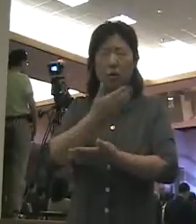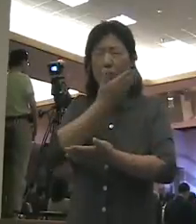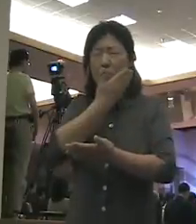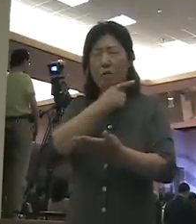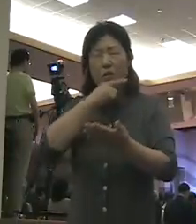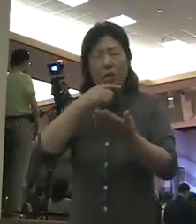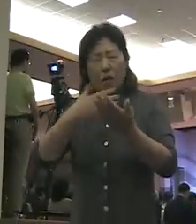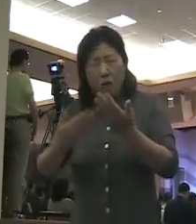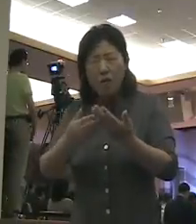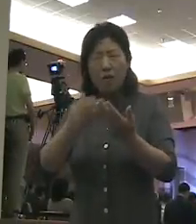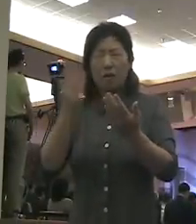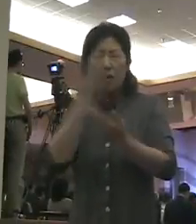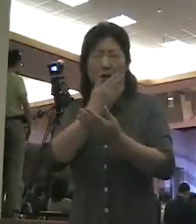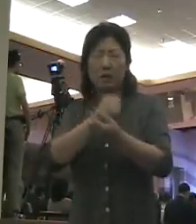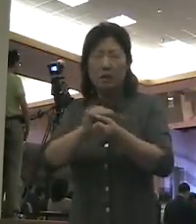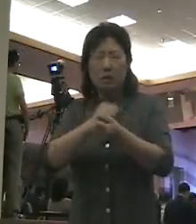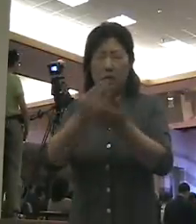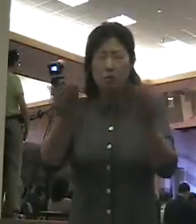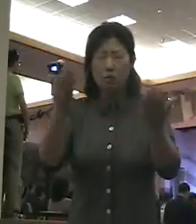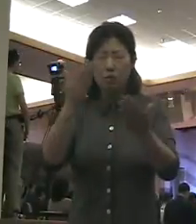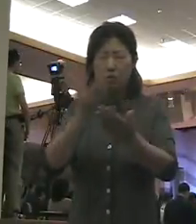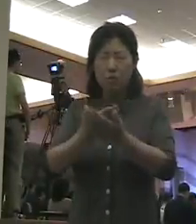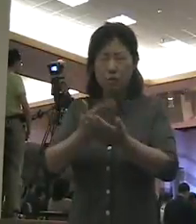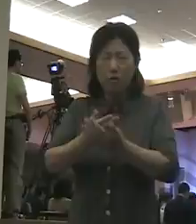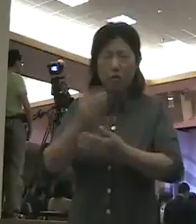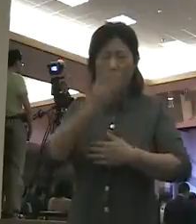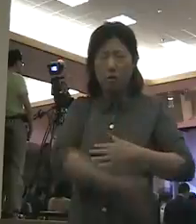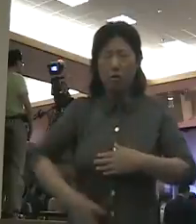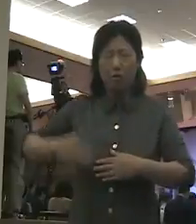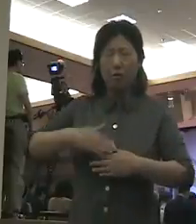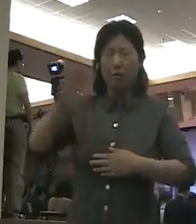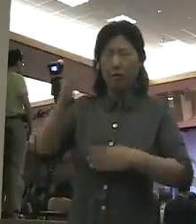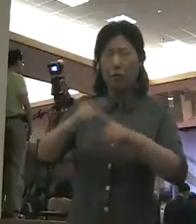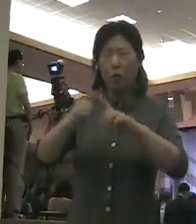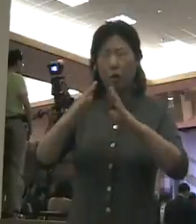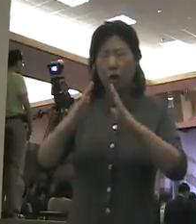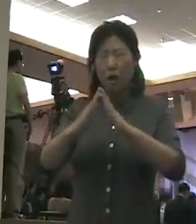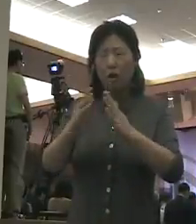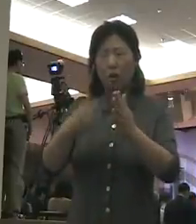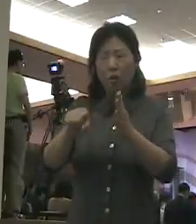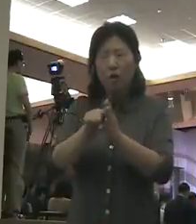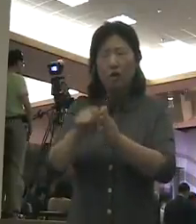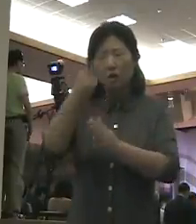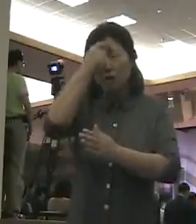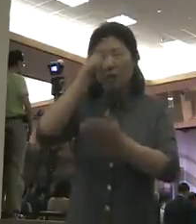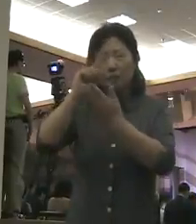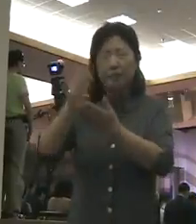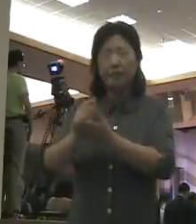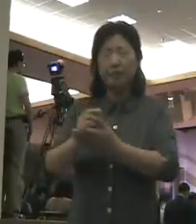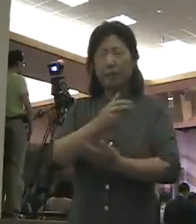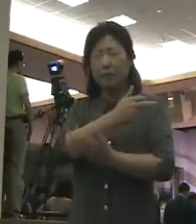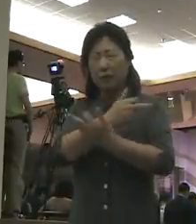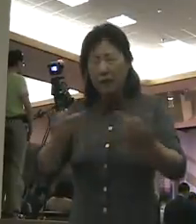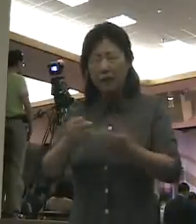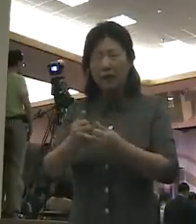능력의 아버지 하나님, 저희들의 몸된 교회를 위하여 기도합니다. 저희들의 교회를 주님의 크신 뜻과 섭리 가운데 세우시고 미주 지역에서